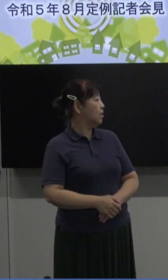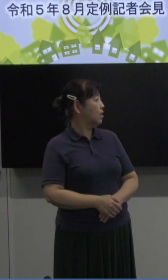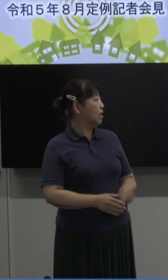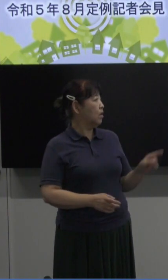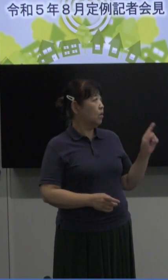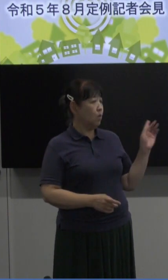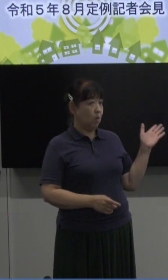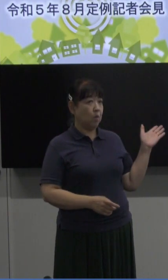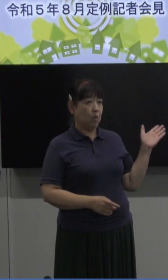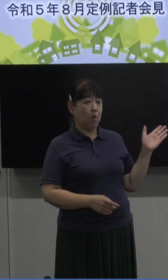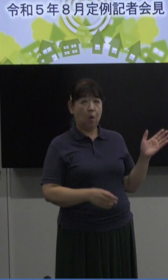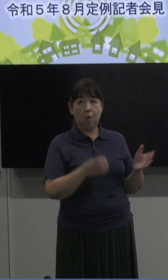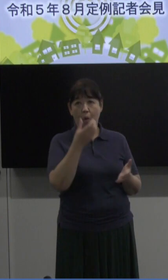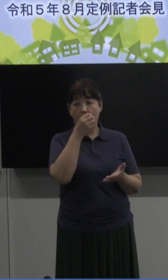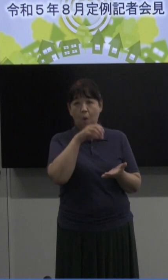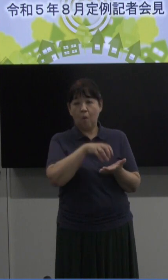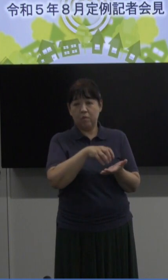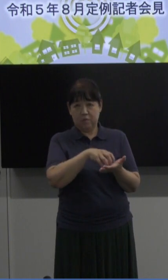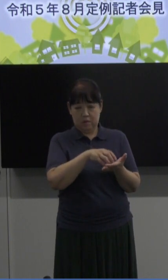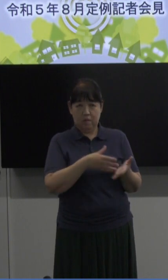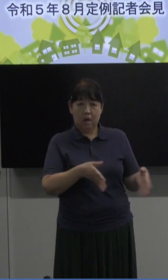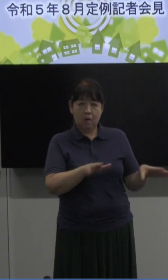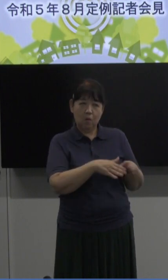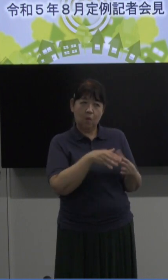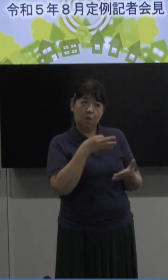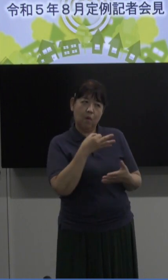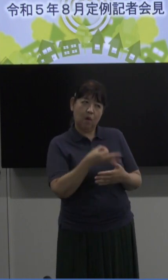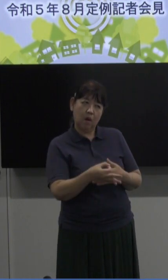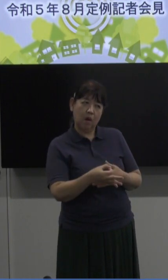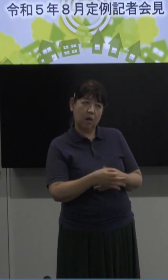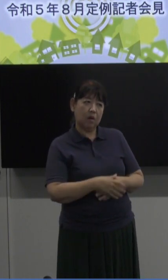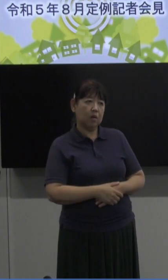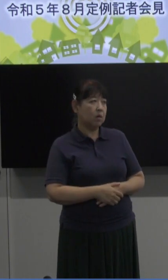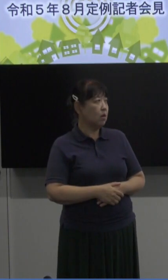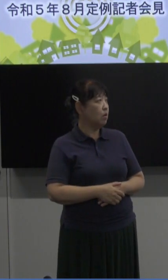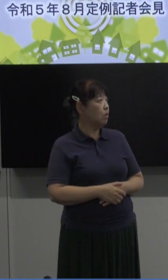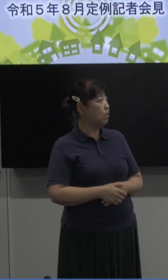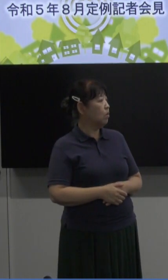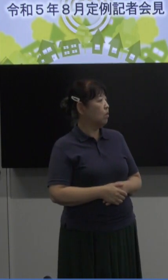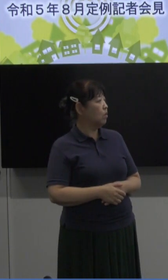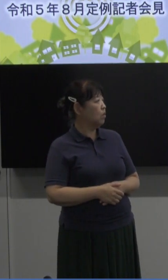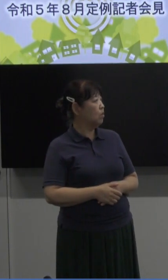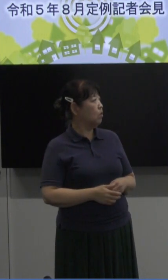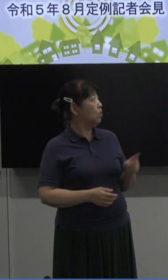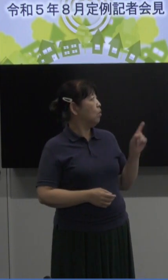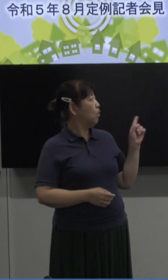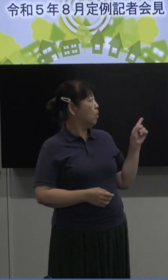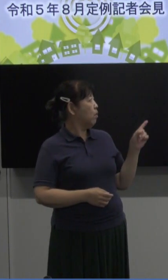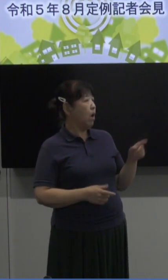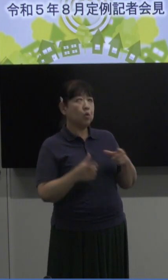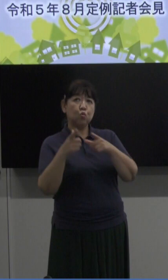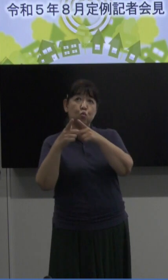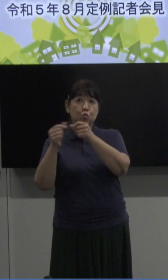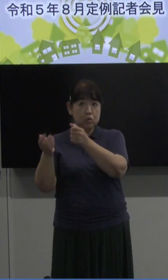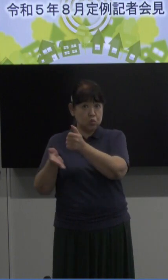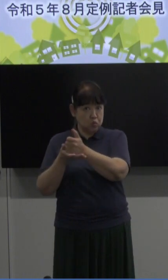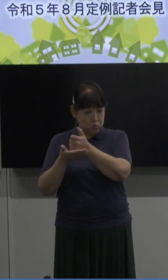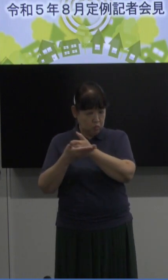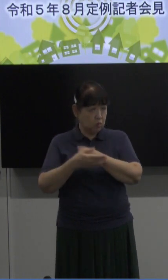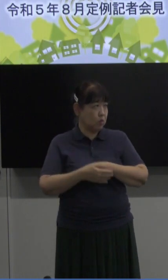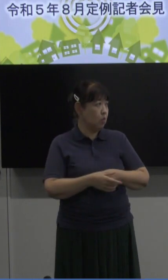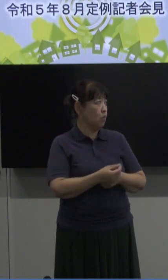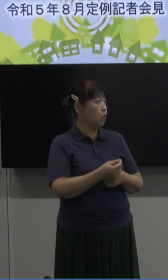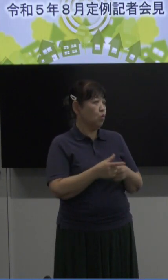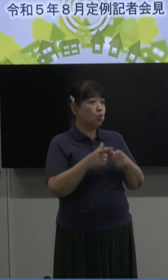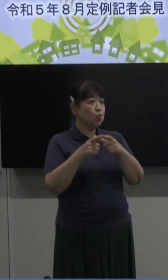かったんですが、これは市独自の予算計上になるんでしょうか。 国が推奨ということで、この10分の10